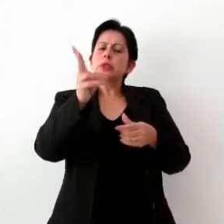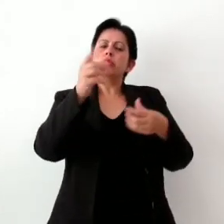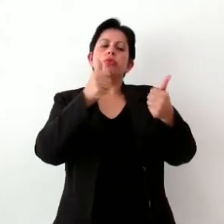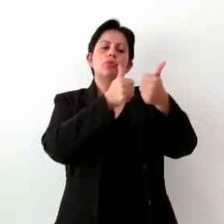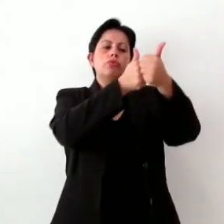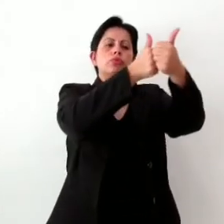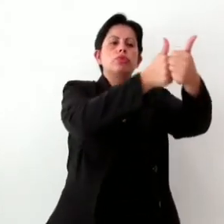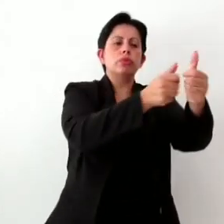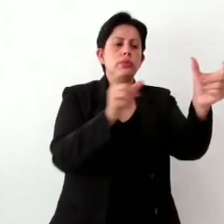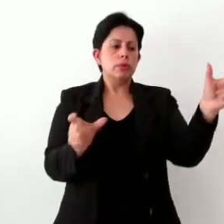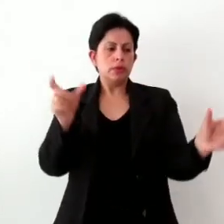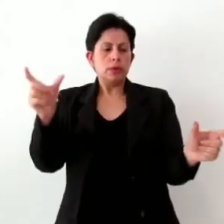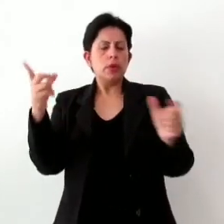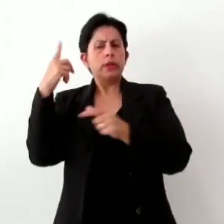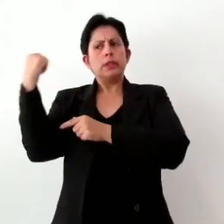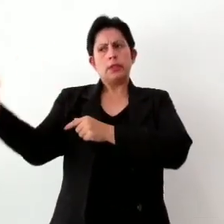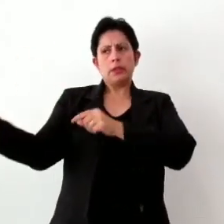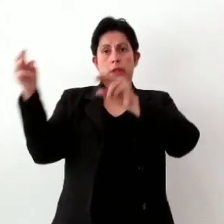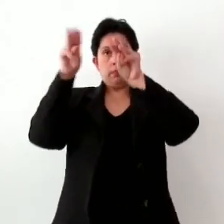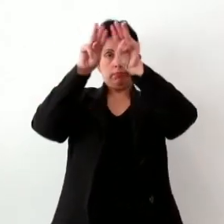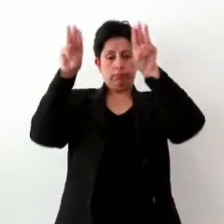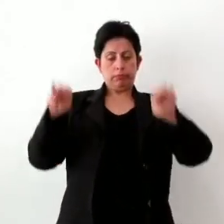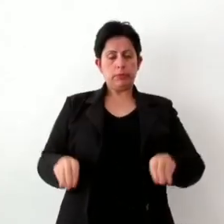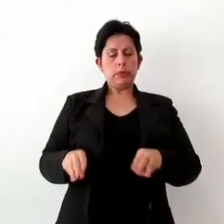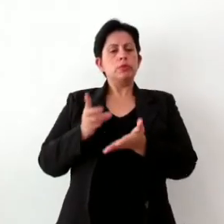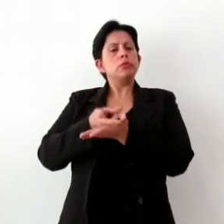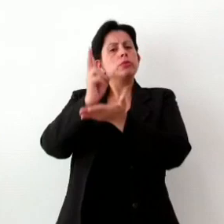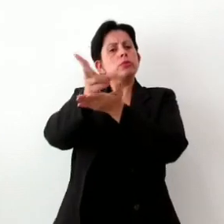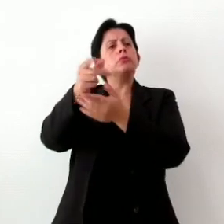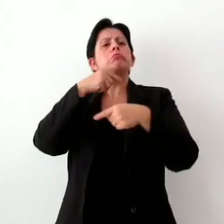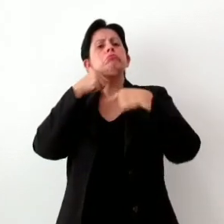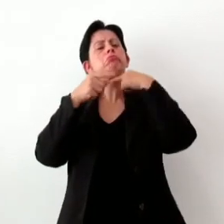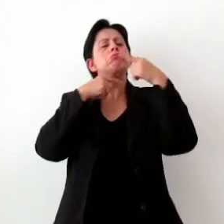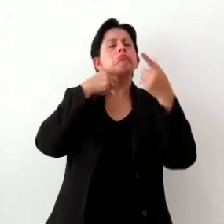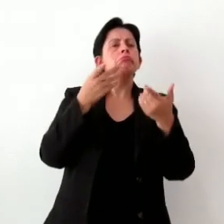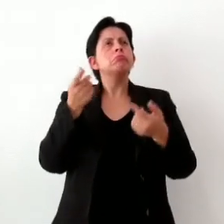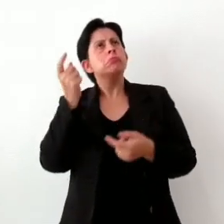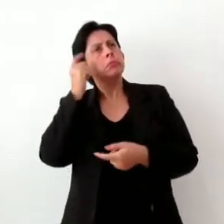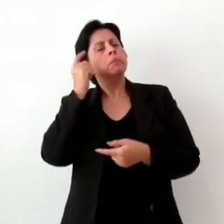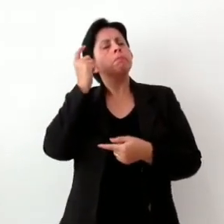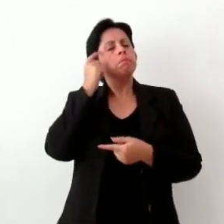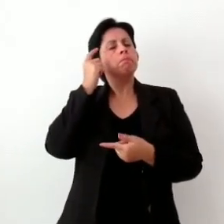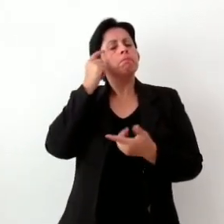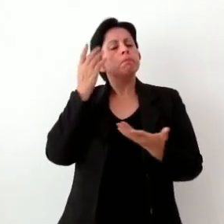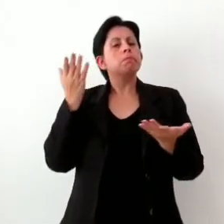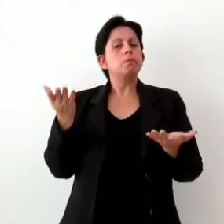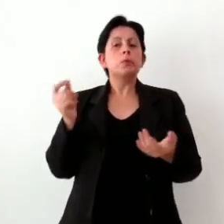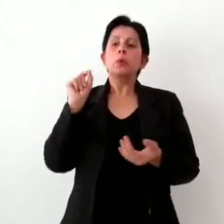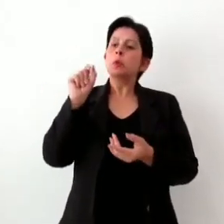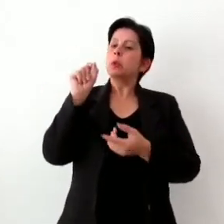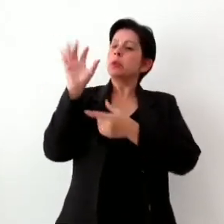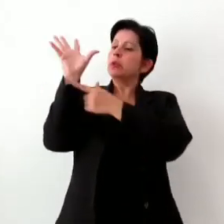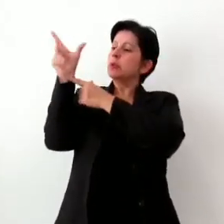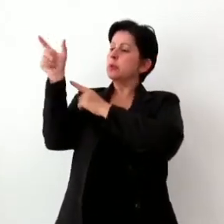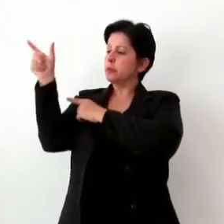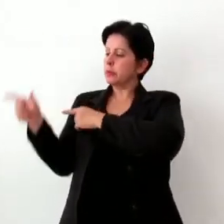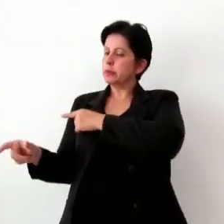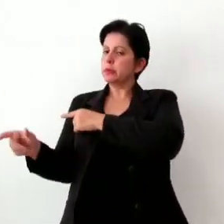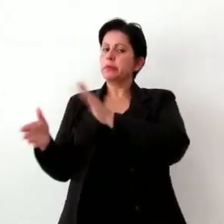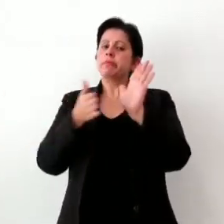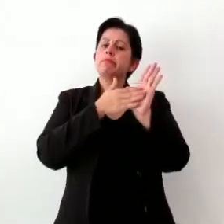né? Você sai de uma exposição com aquelas questões e você sai ali retrabalhando aquilo que o artista te propôs.